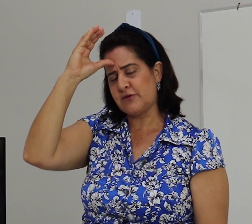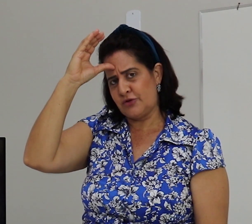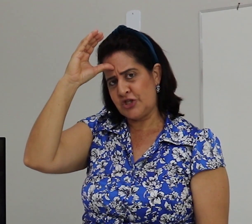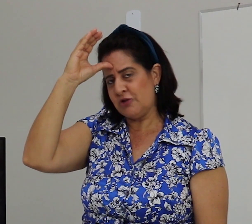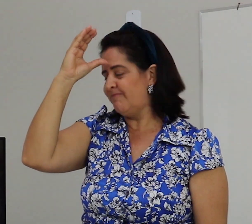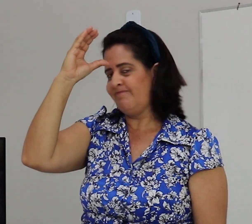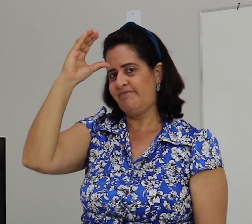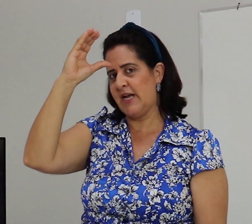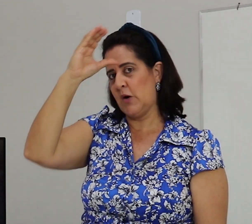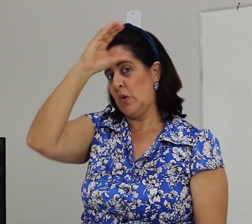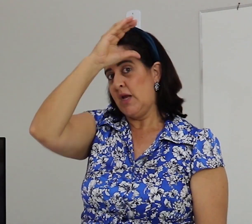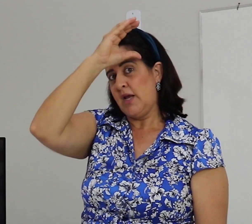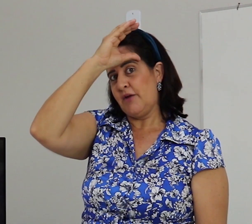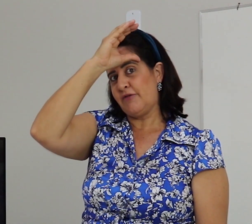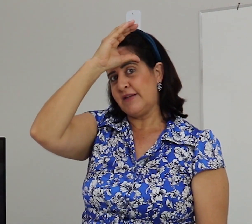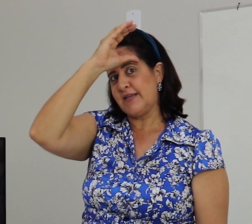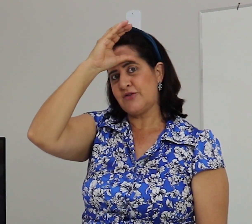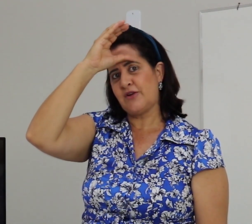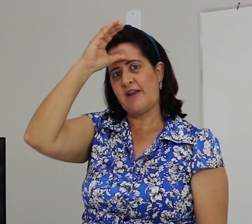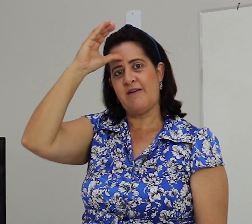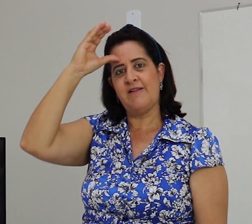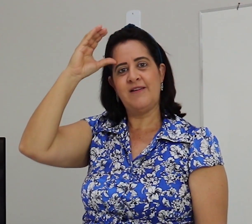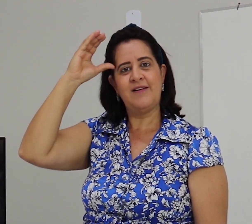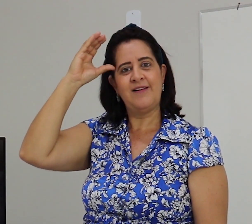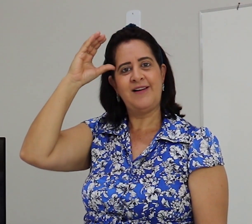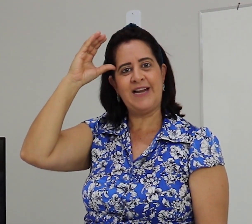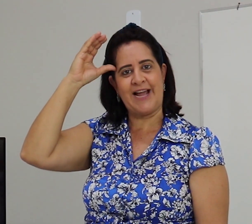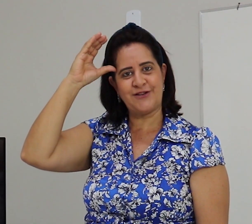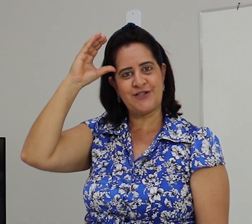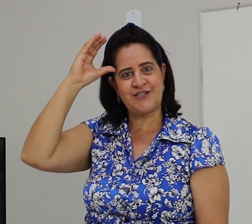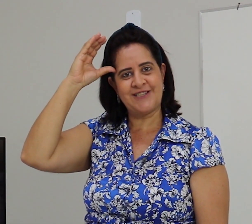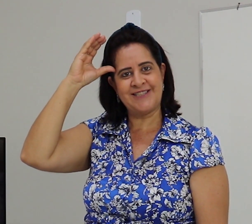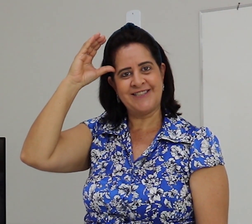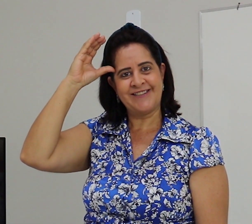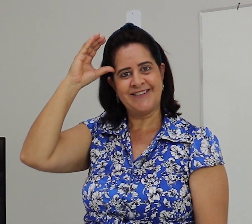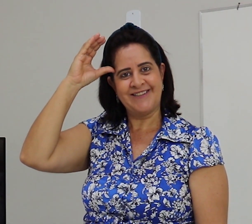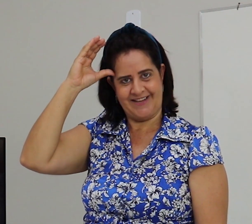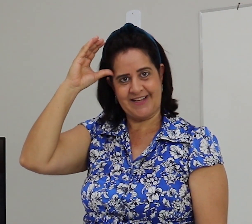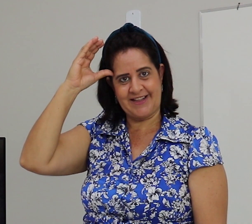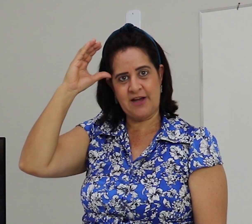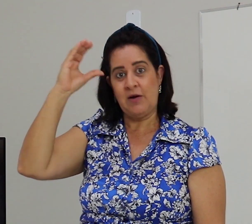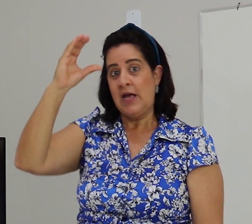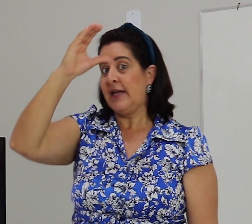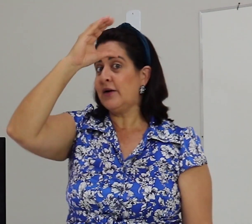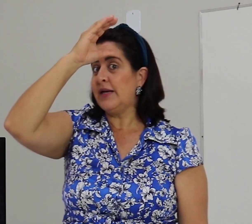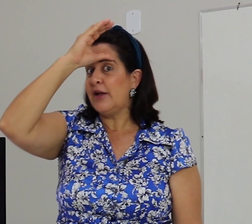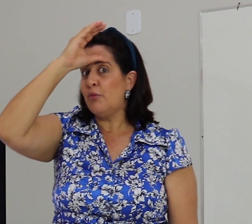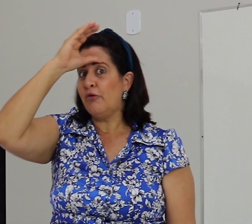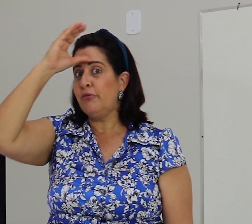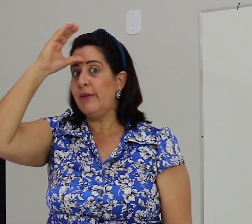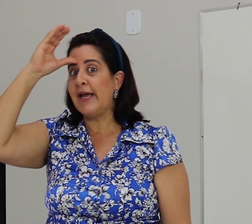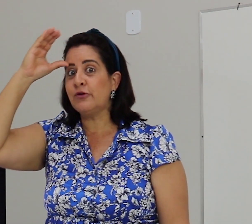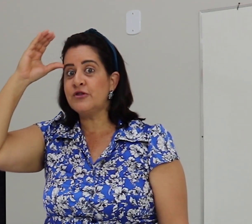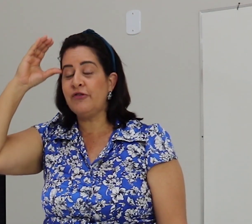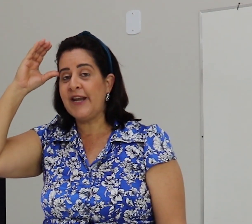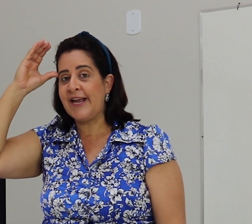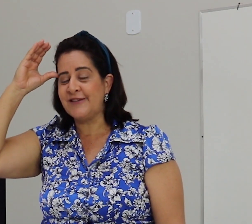com o tio? Não. Eu vou fazer isso aqui, ó. Cliente. Entenderam? Então ele tem um movimento